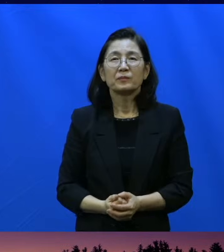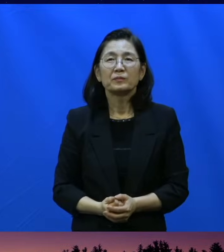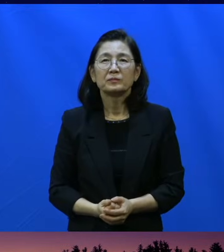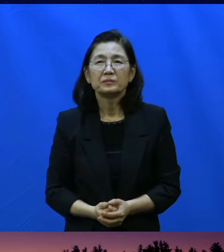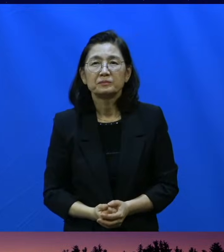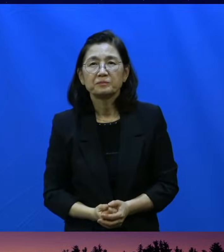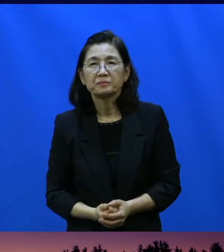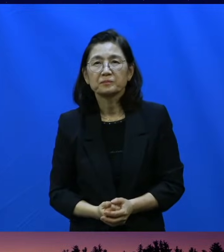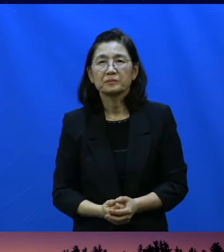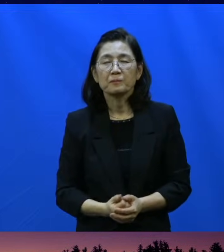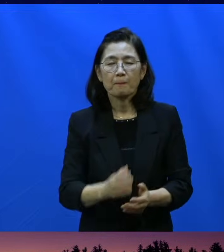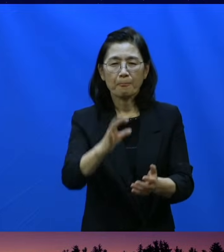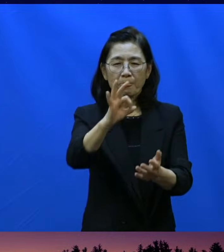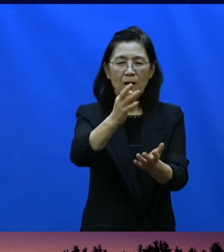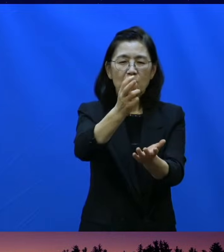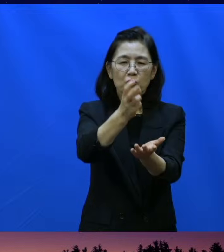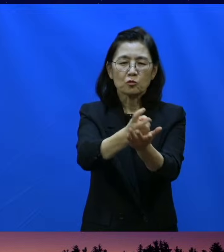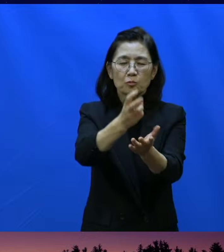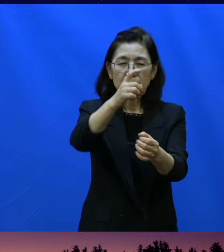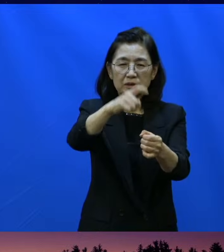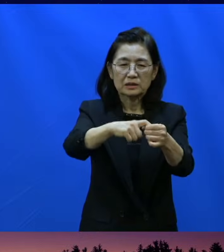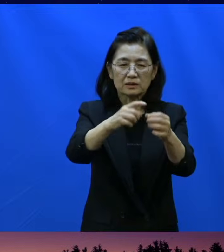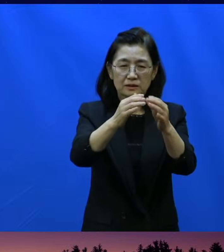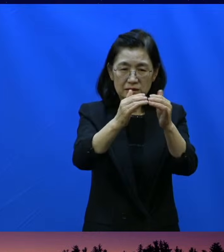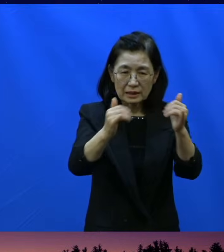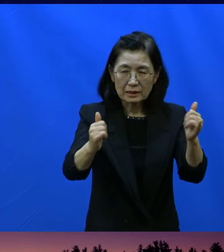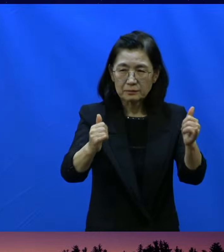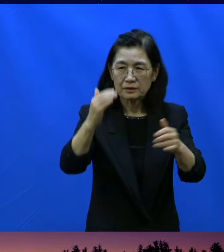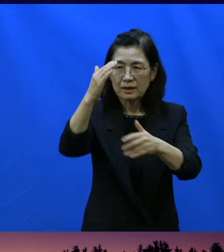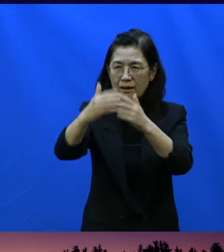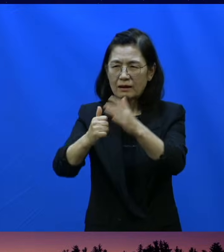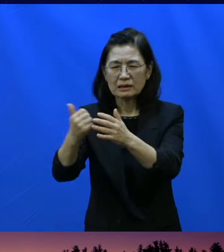율법주의자들은 은혜라는 단어를 싫어해요.